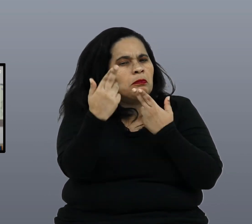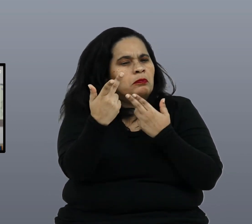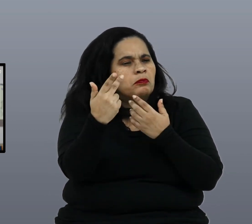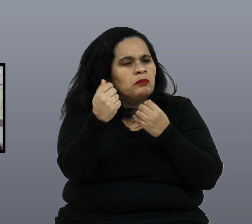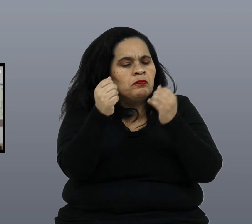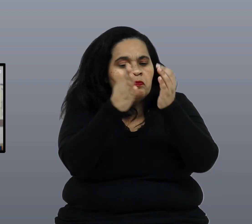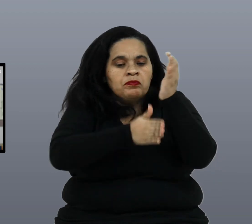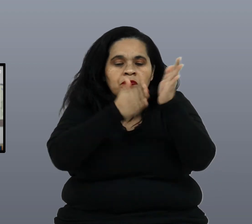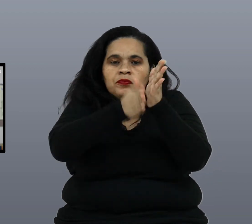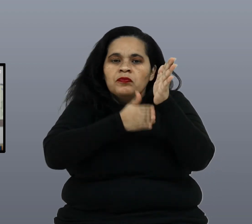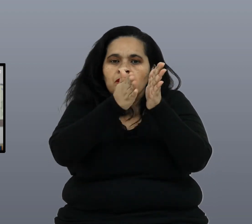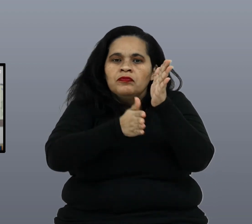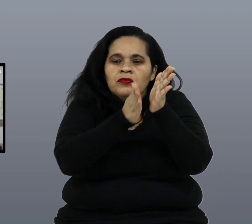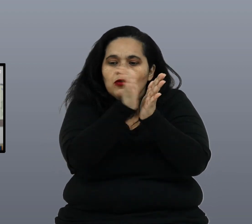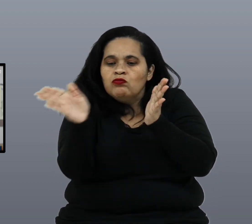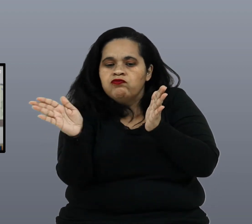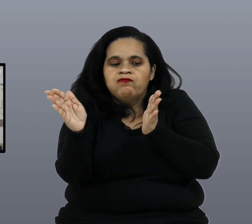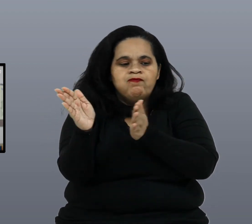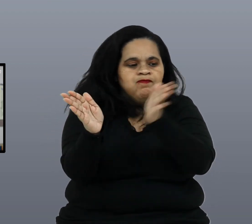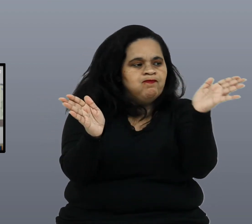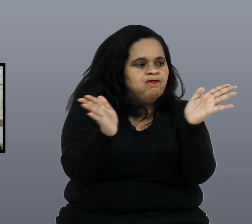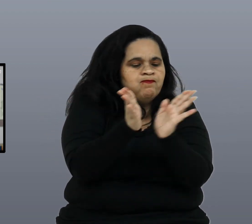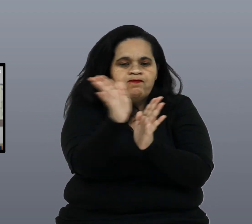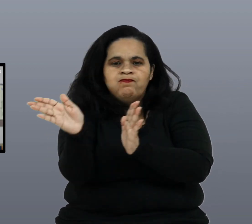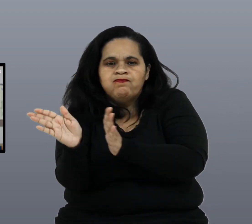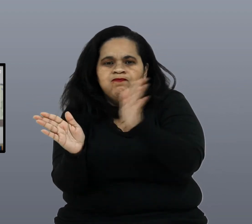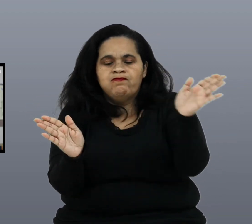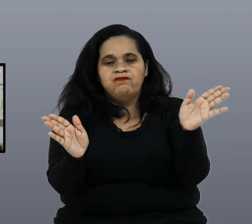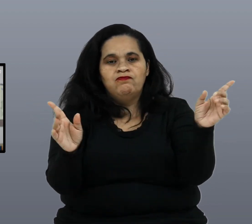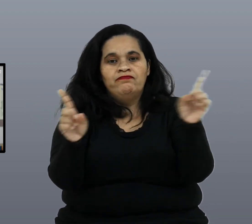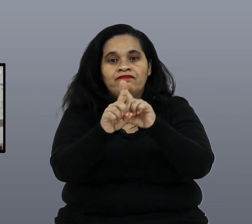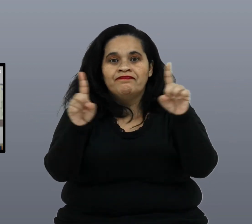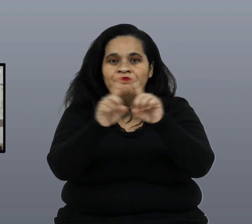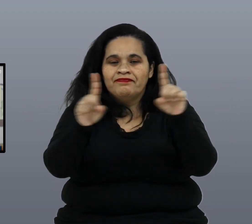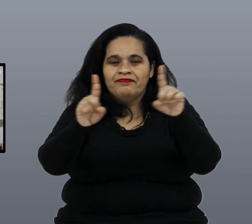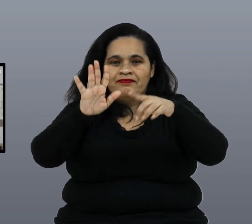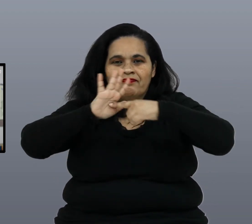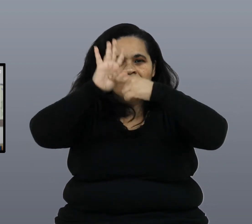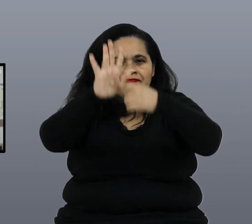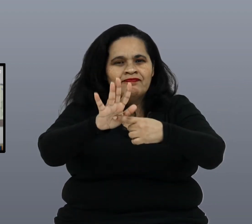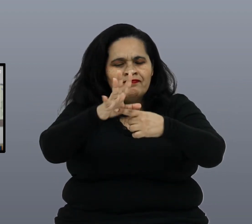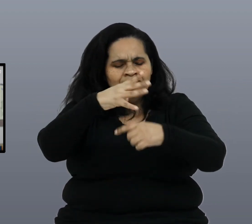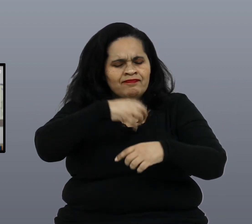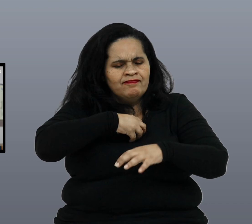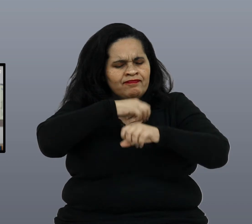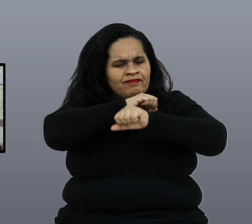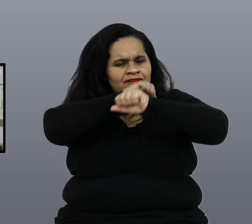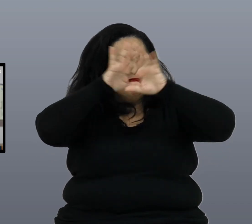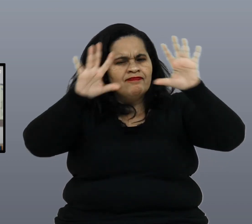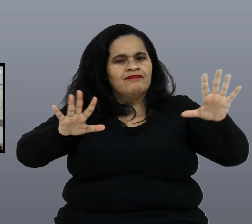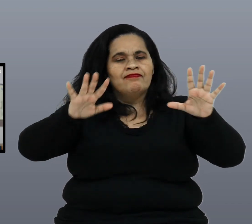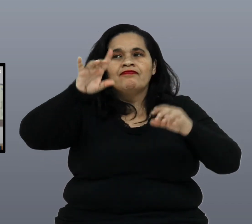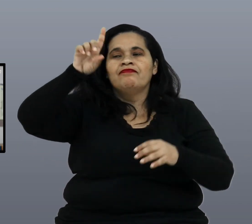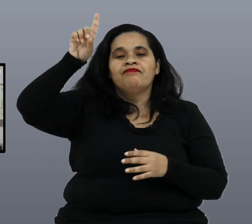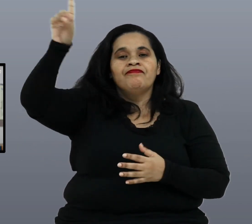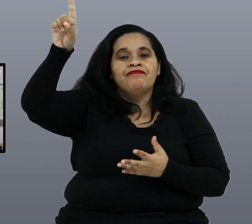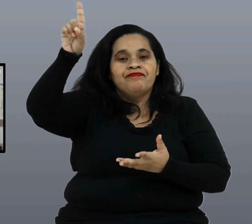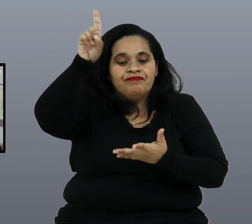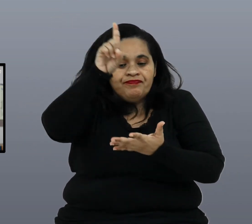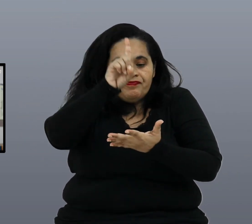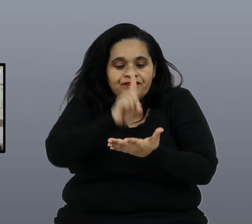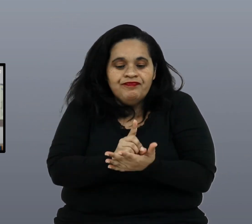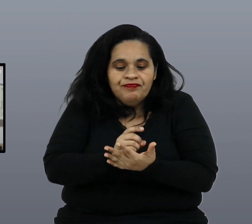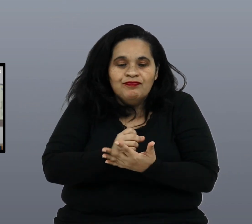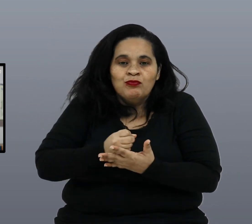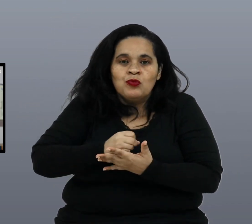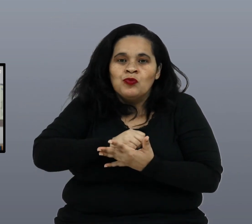é algo que está fora dos trilhos, né? Mas mostra claramente que Deus está no comando, que